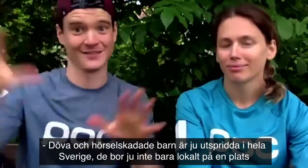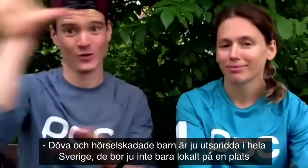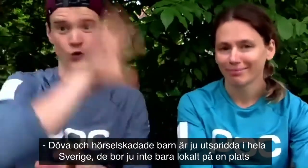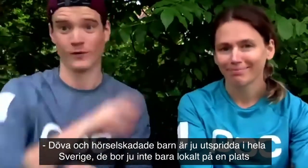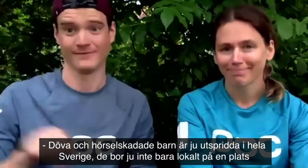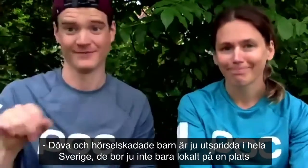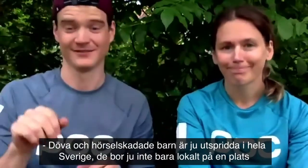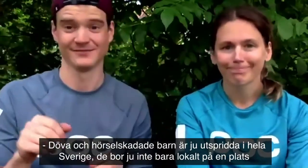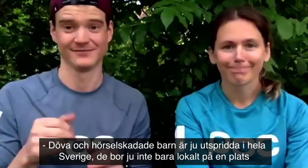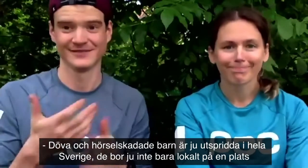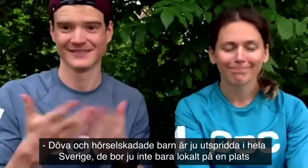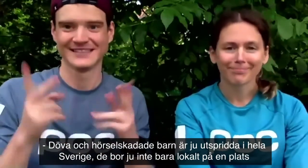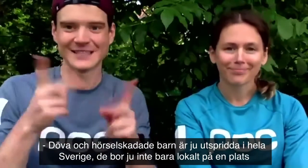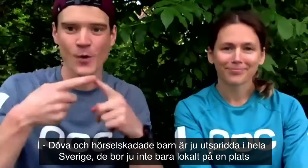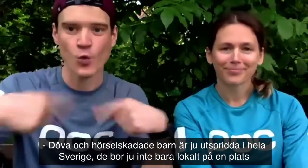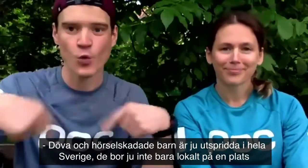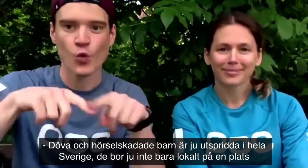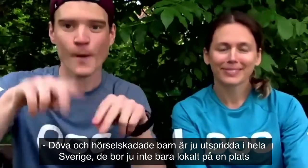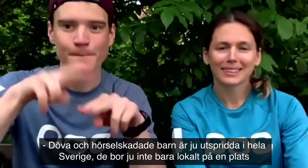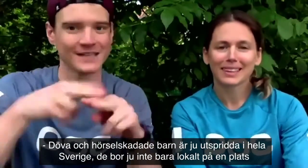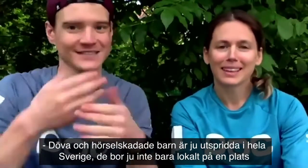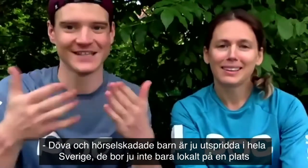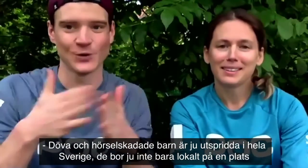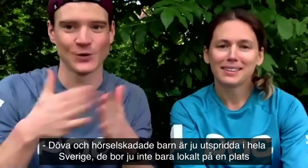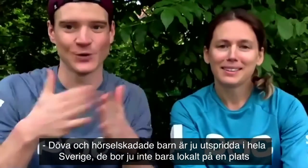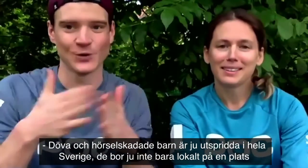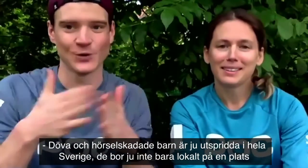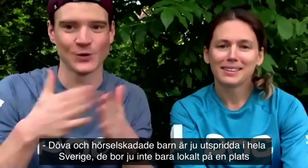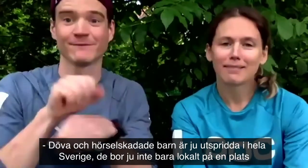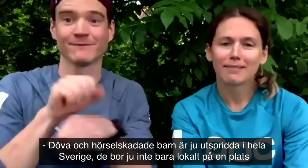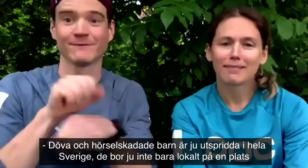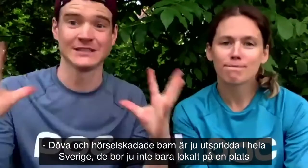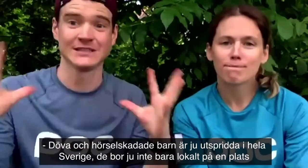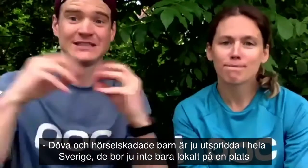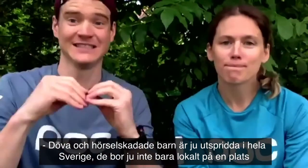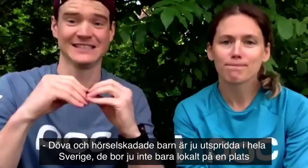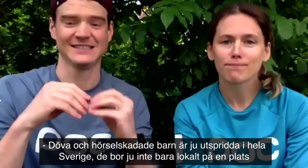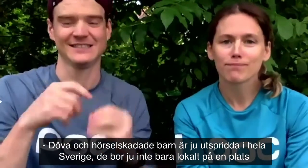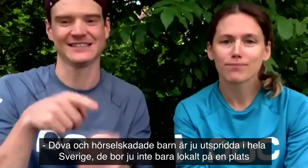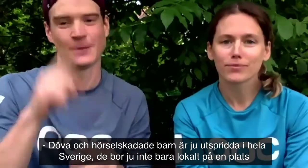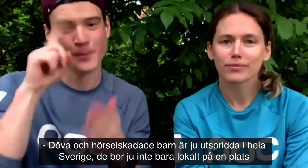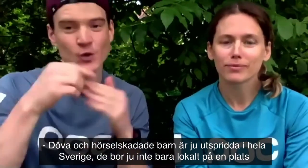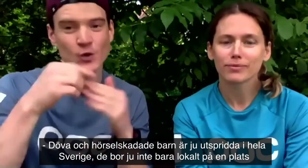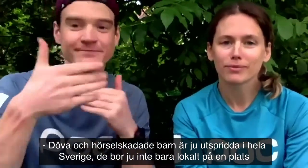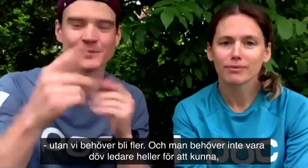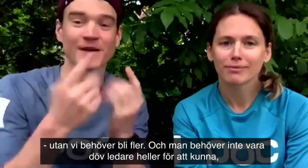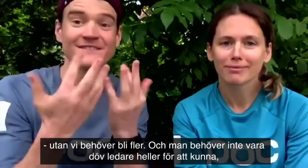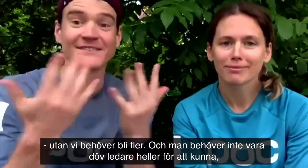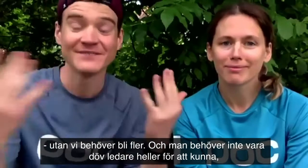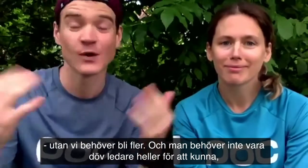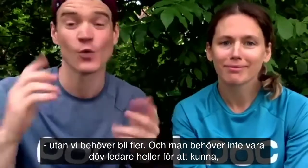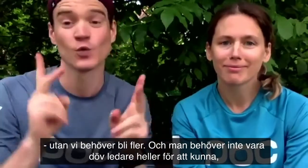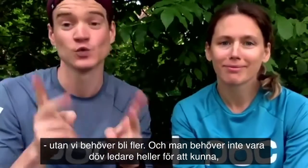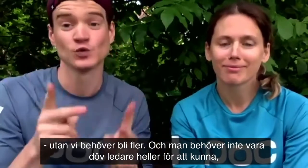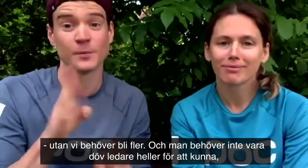Och döva hörselskadade barn är ju utspridda över hela Sverige. De bor ju inte bara lokalt på en plats. Utan vi behöver bli